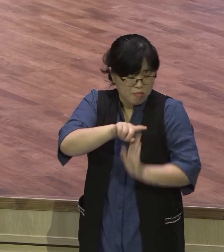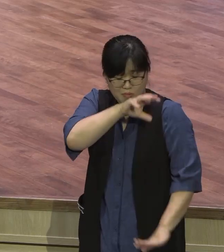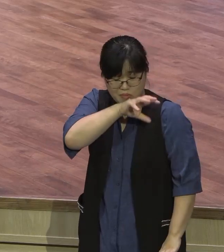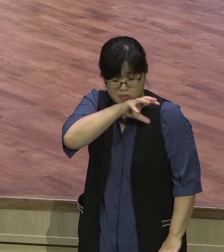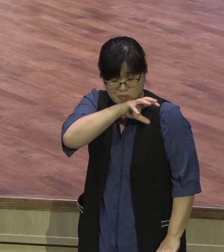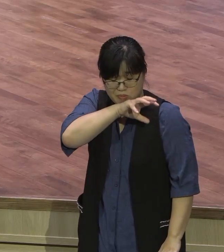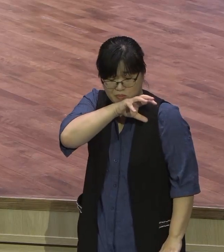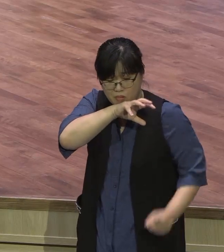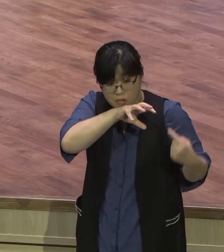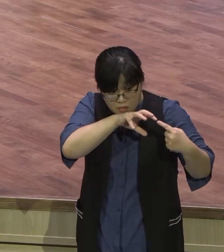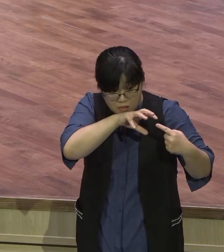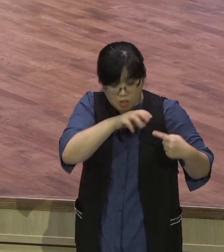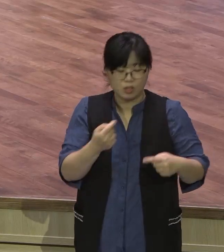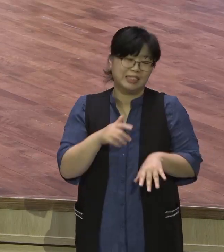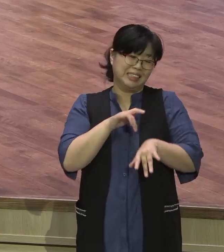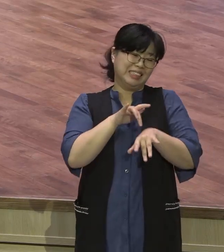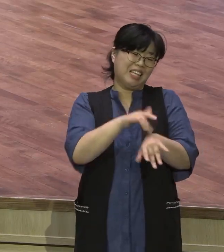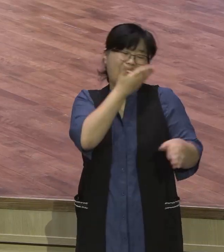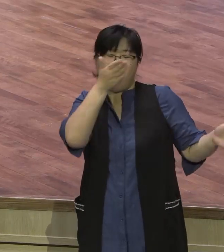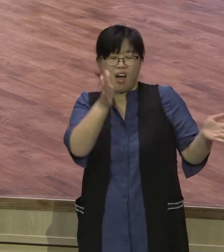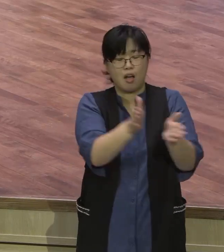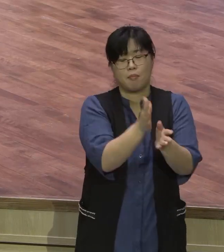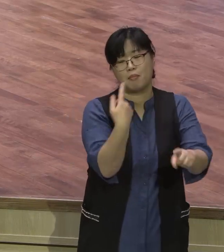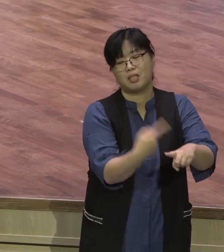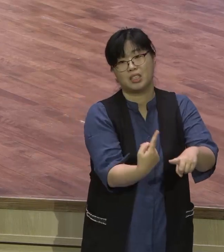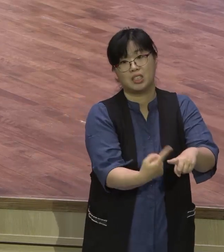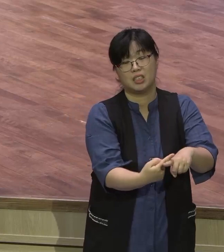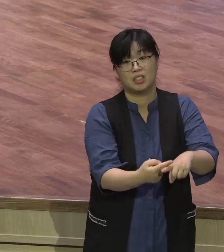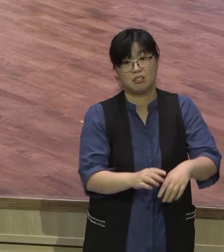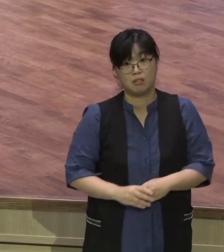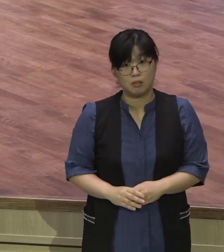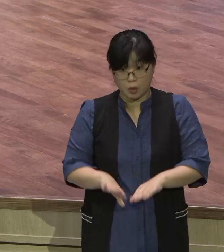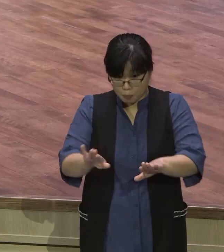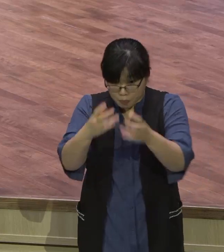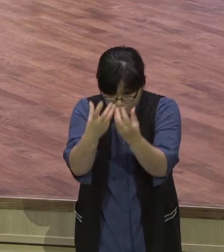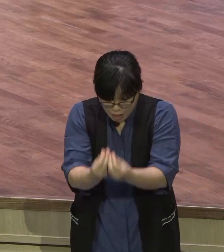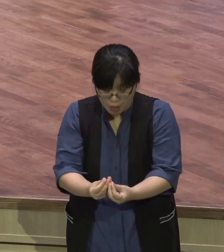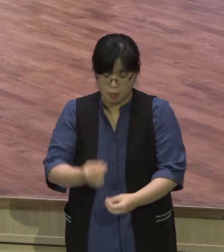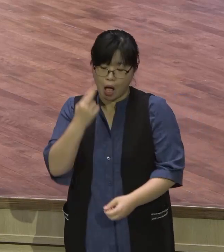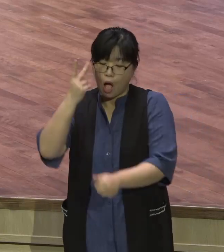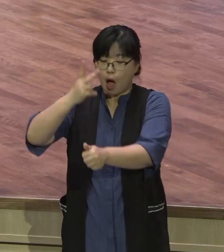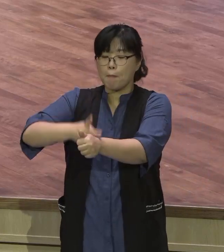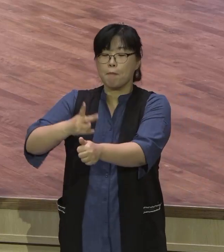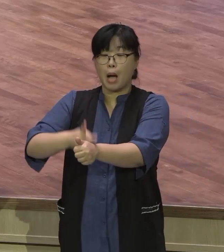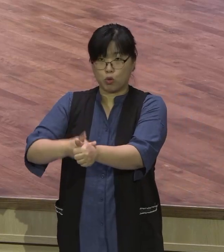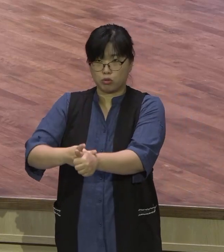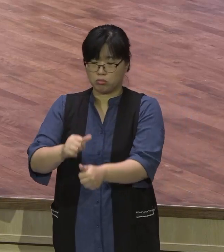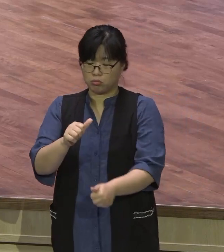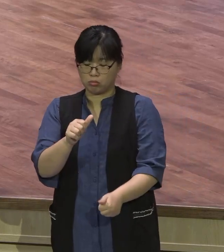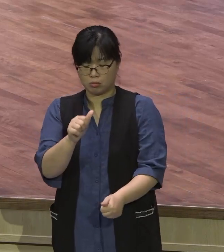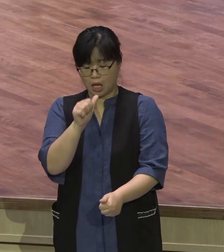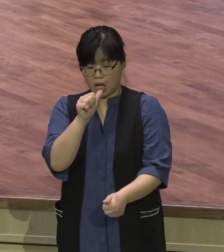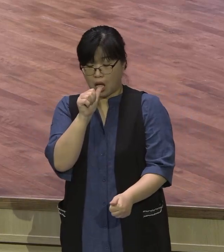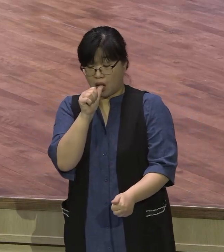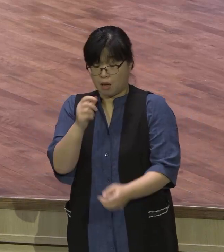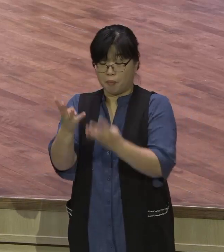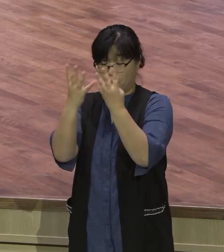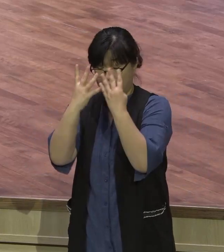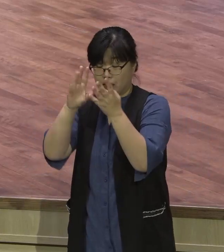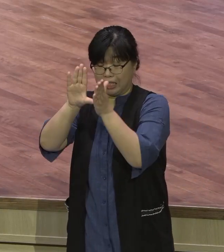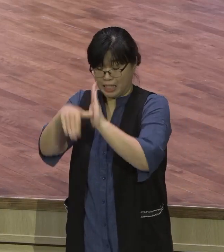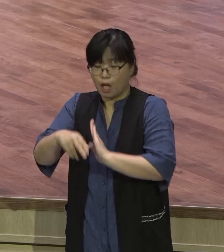바울은 뭐 세월왕 차고 주 터지가 피투지 내고도 찬양했다니까 참 평안 사단은요 이런